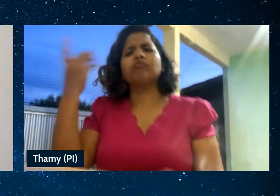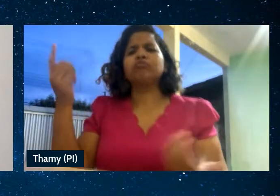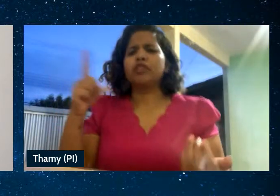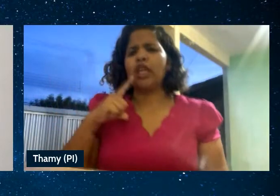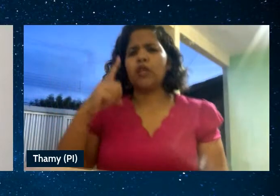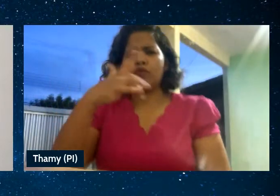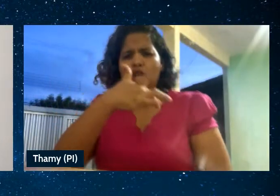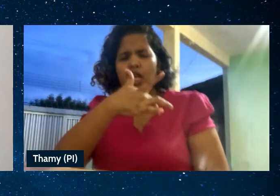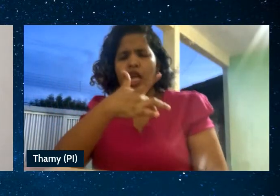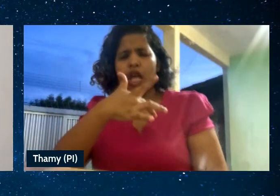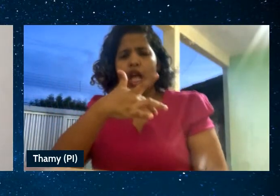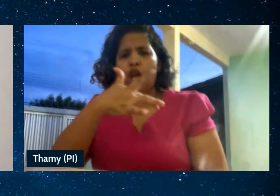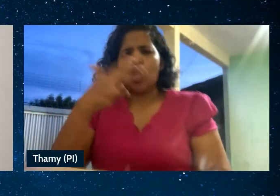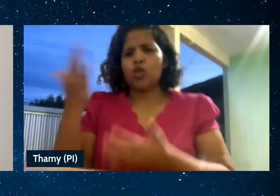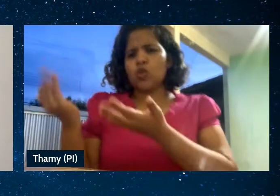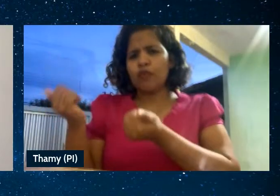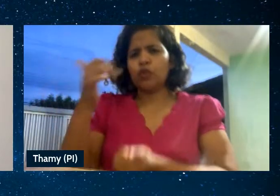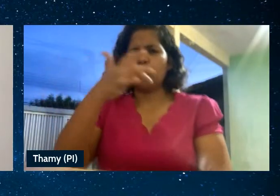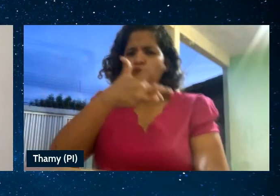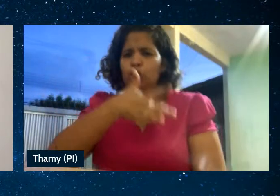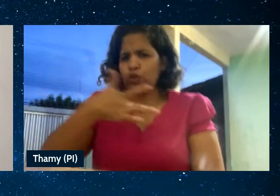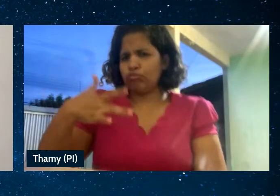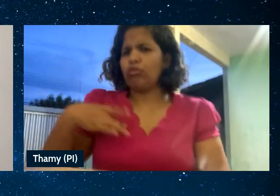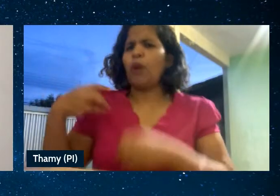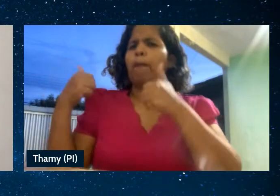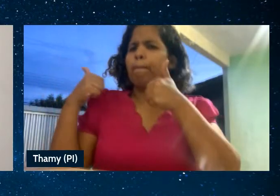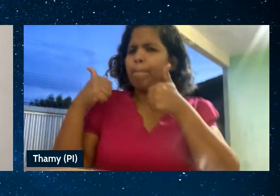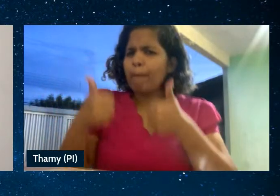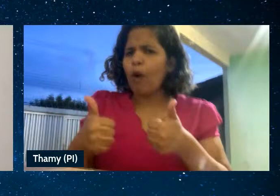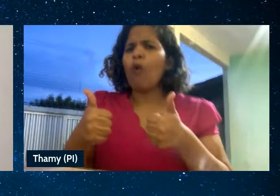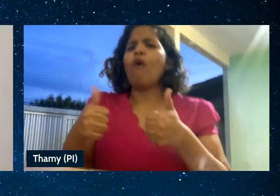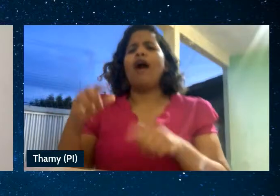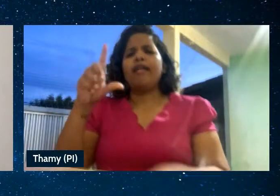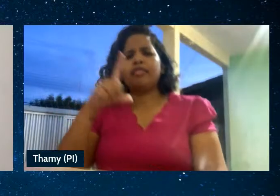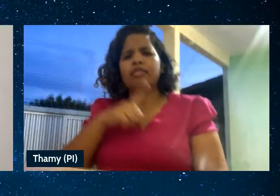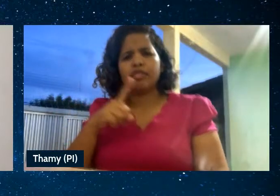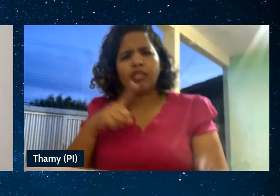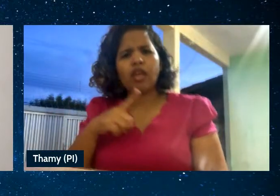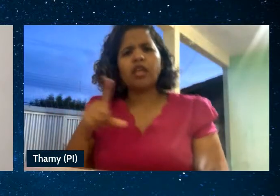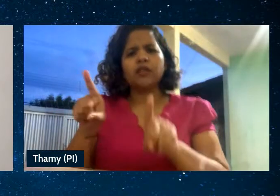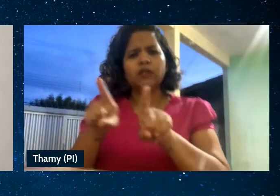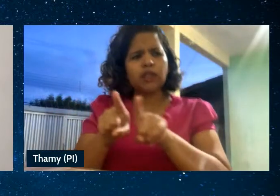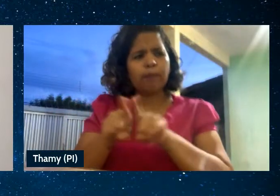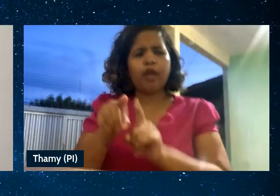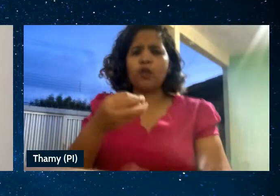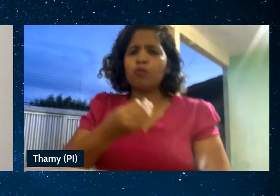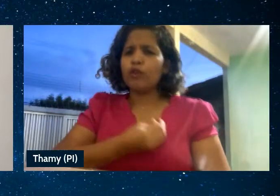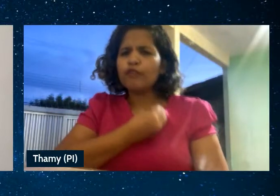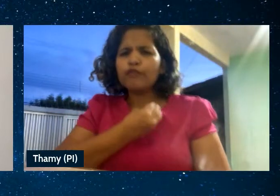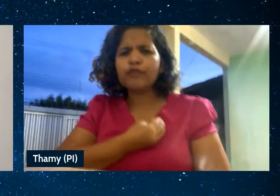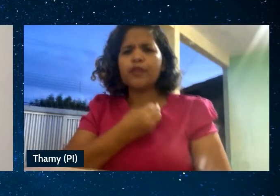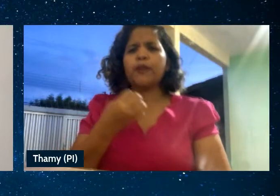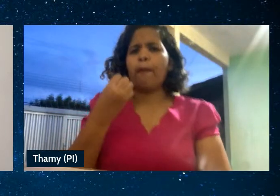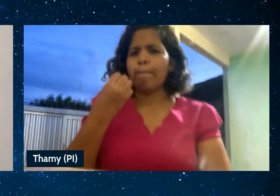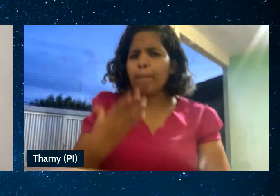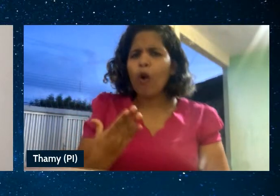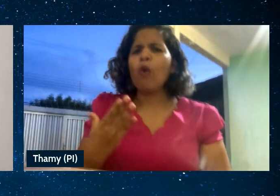entusiasmo pela vida as ocasiões de prosseguir servindo